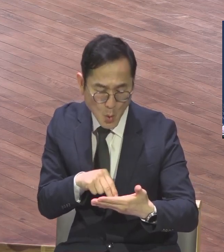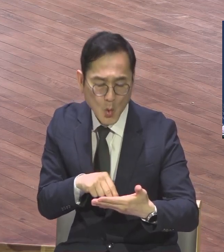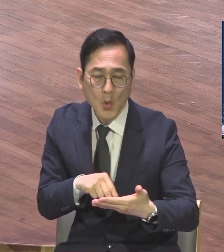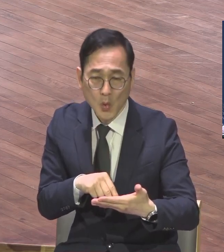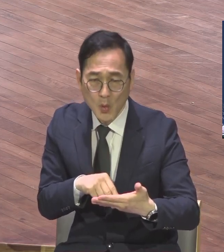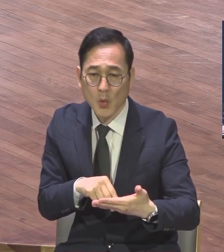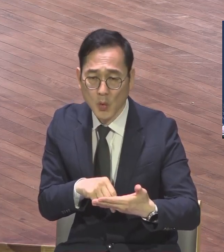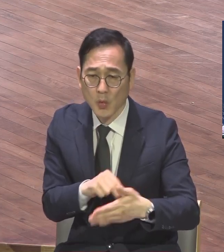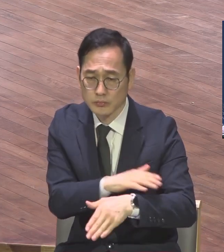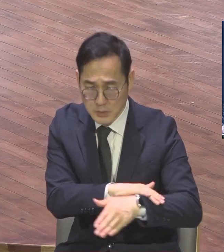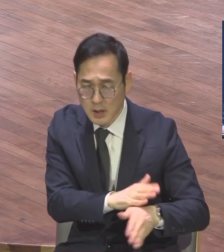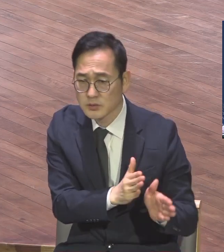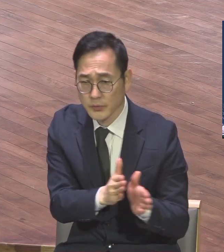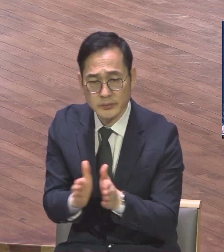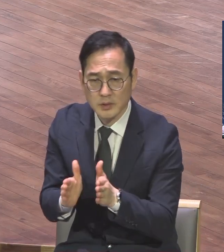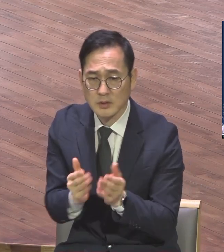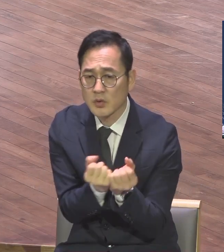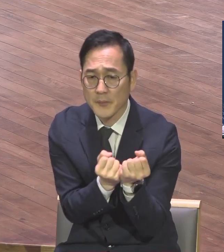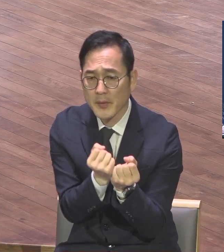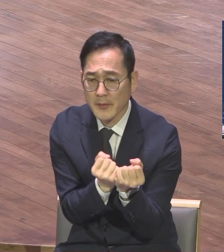정리가 잘 됐더라고요.